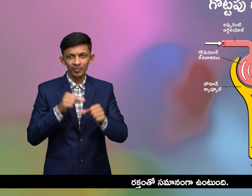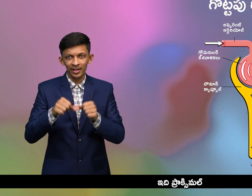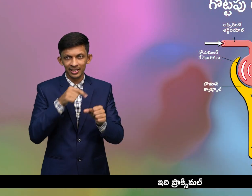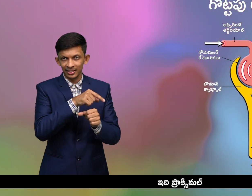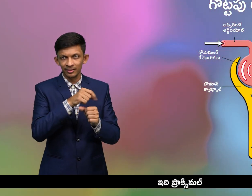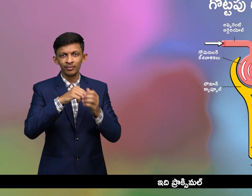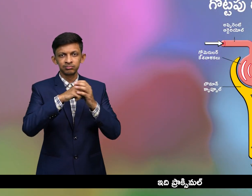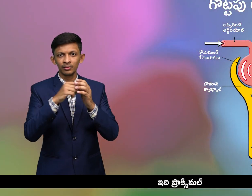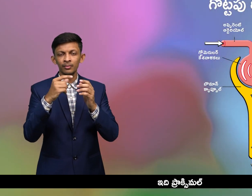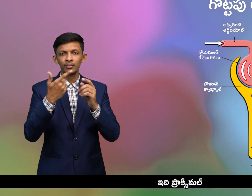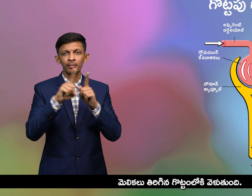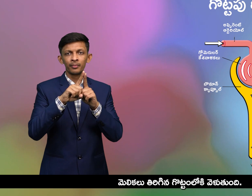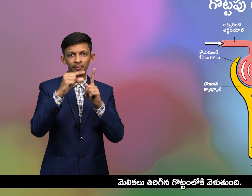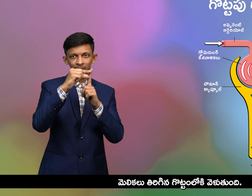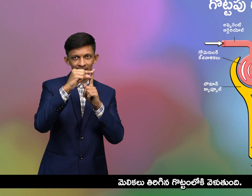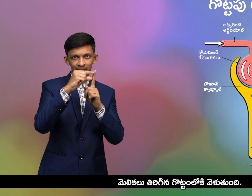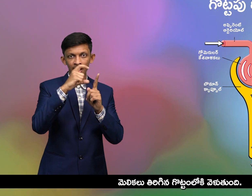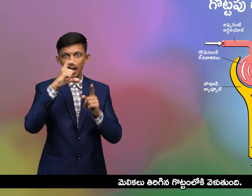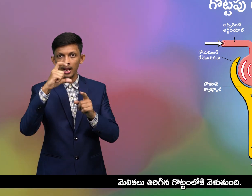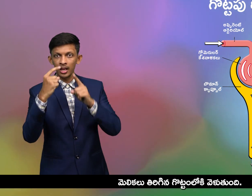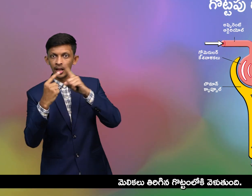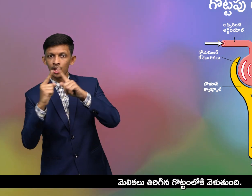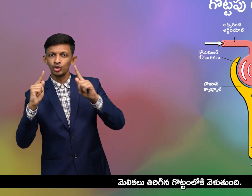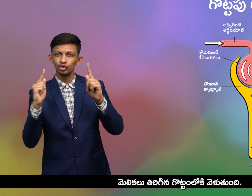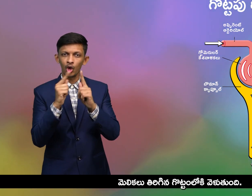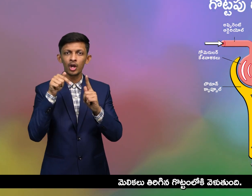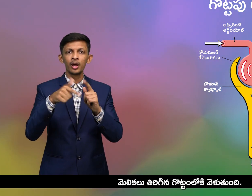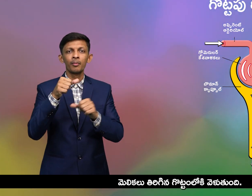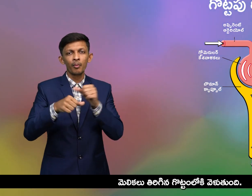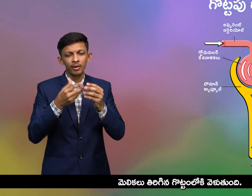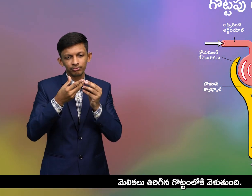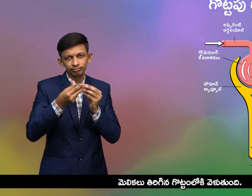ఇది ప్రాక్సిమల్ మెలికలు తిరిగిన గొట్టంలోకి వెళుతుంది.